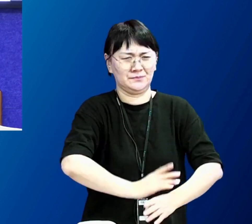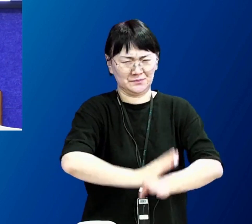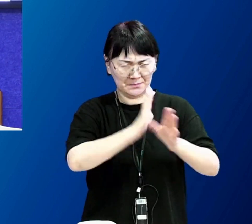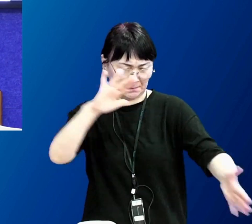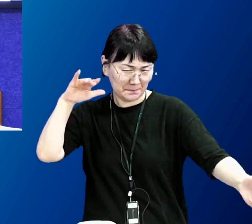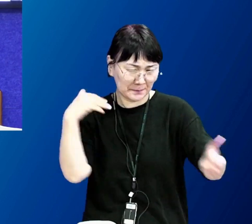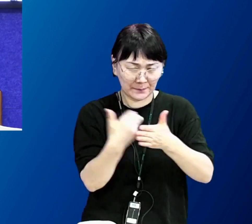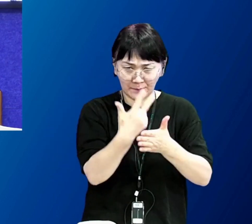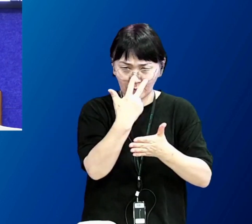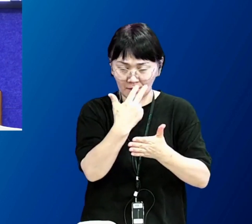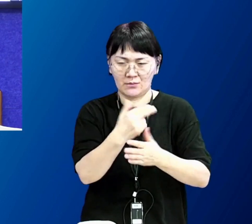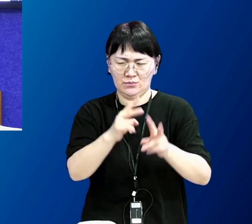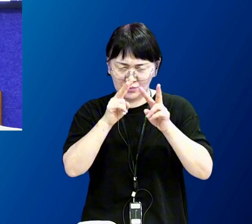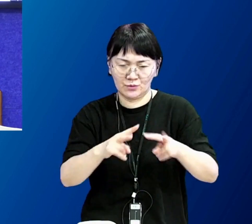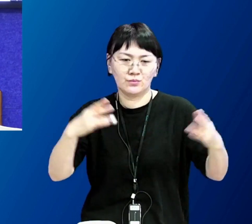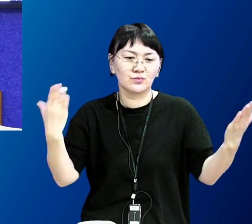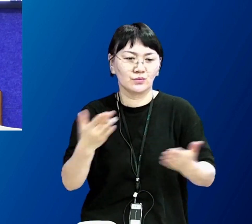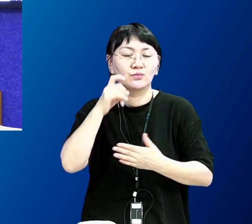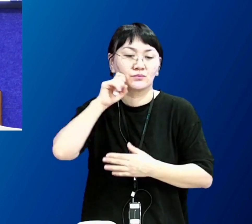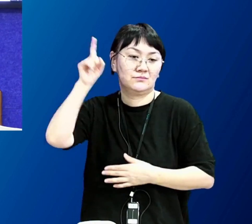баг.